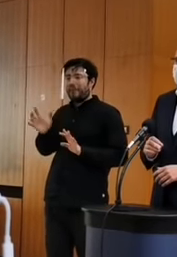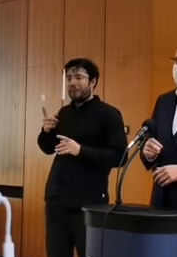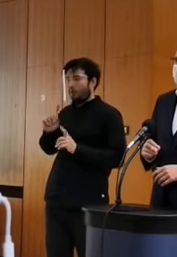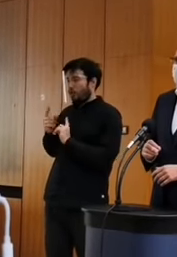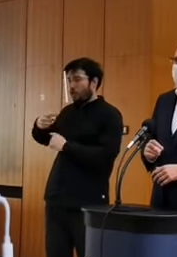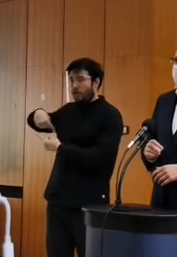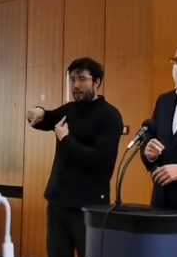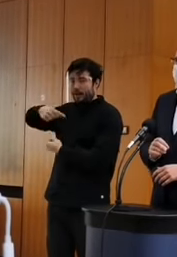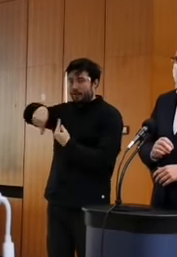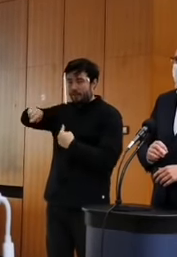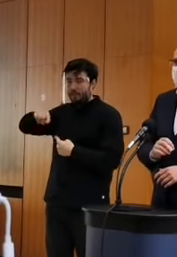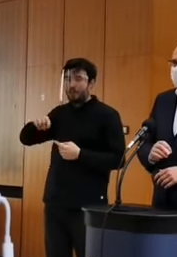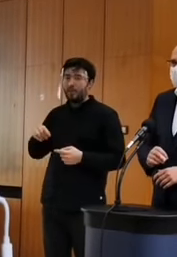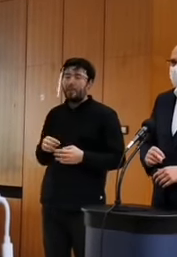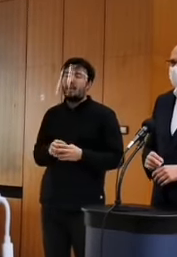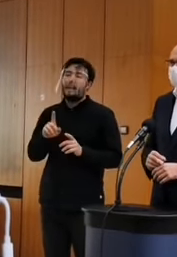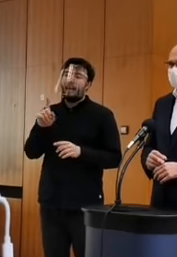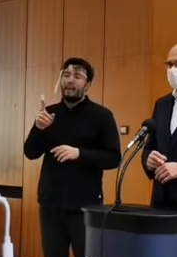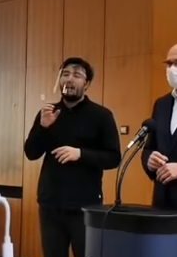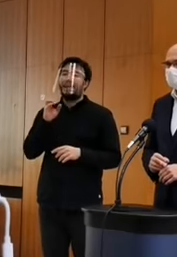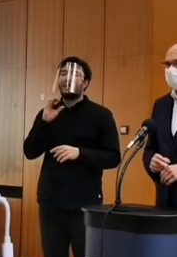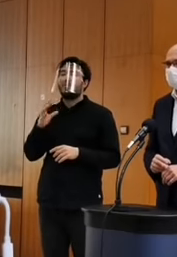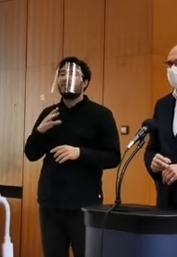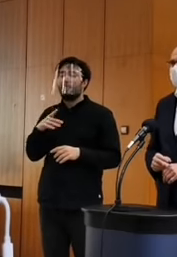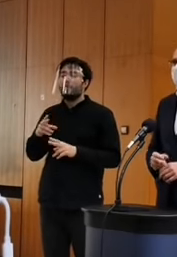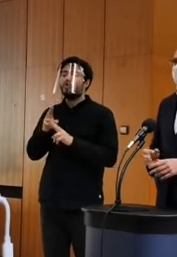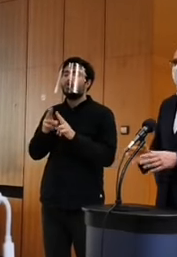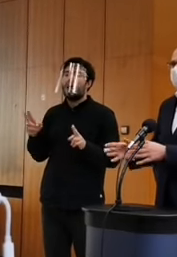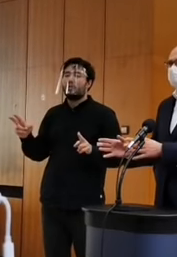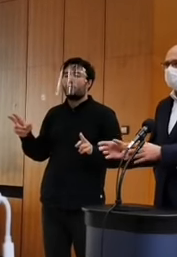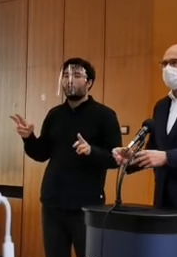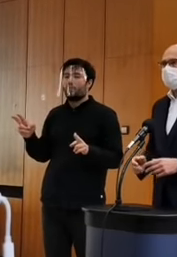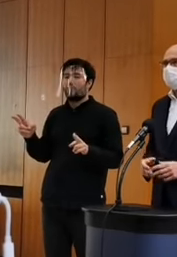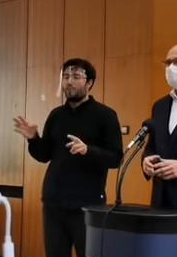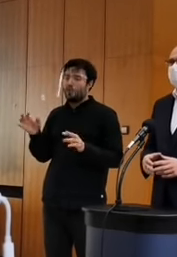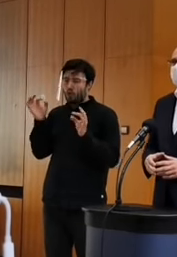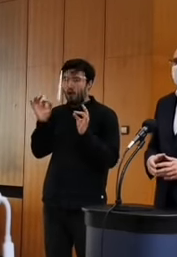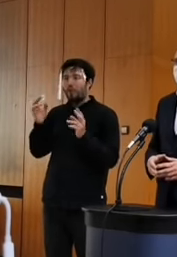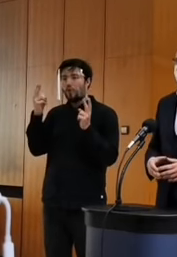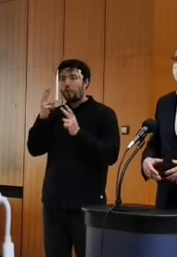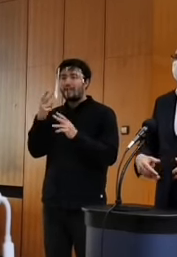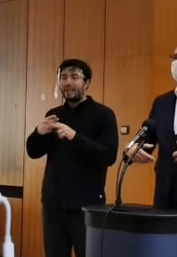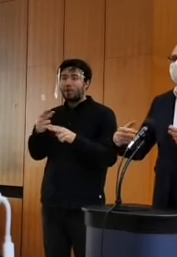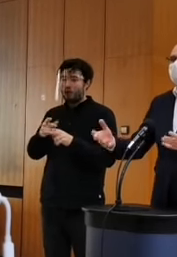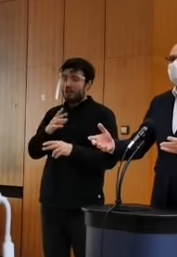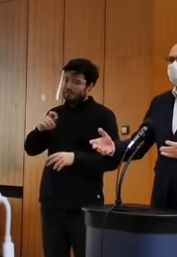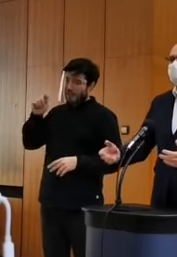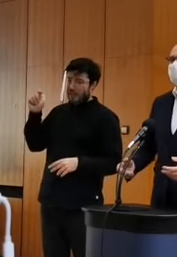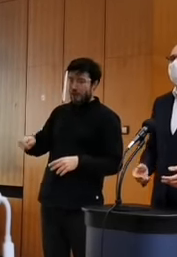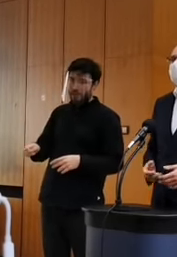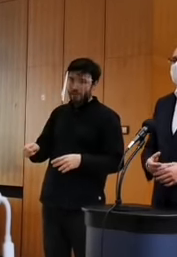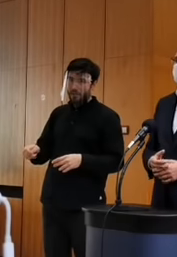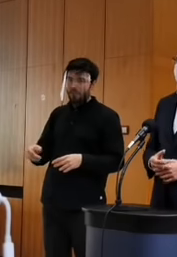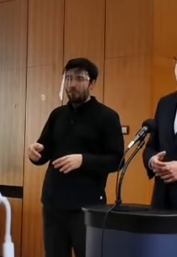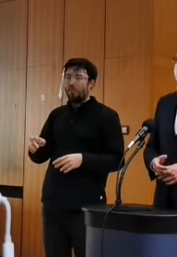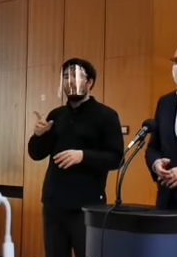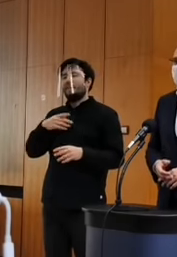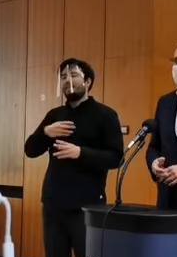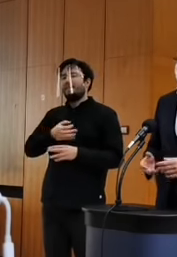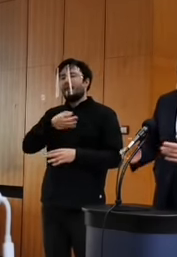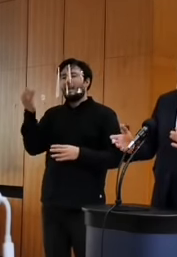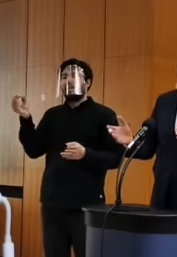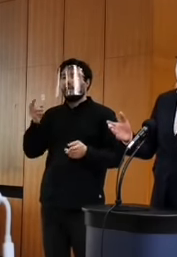Pokiaľ chceme zabiť šancu rozumného riešenia, tak treba potom o tom výdatne